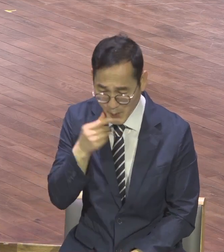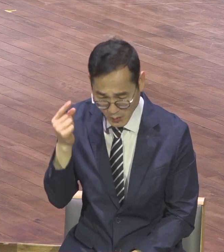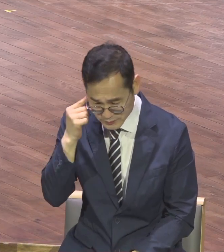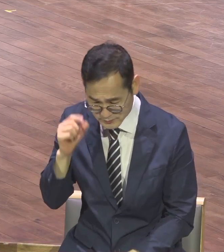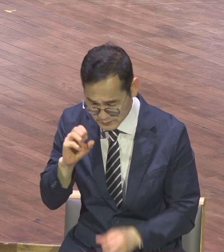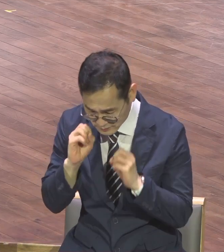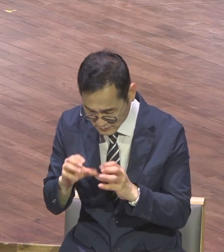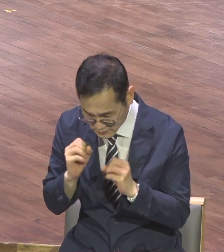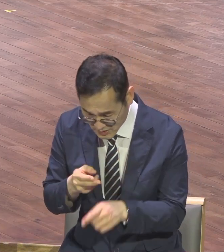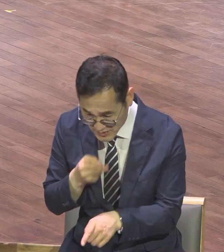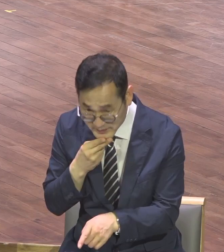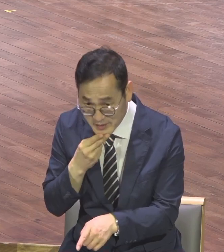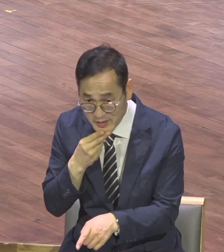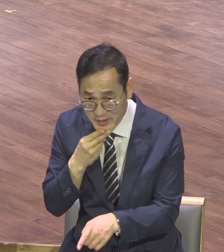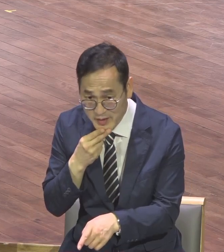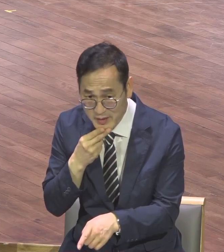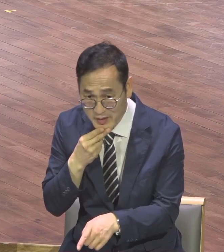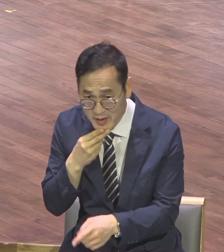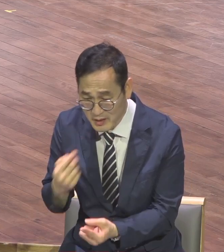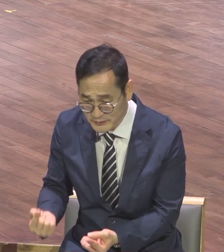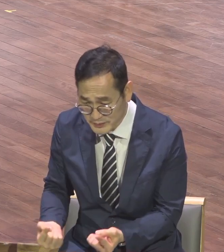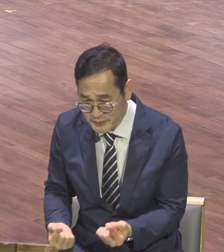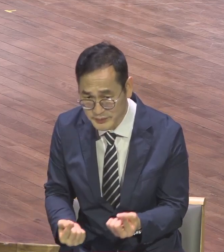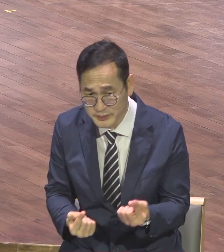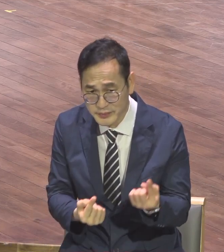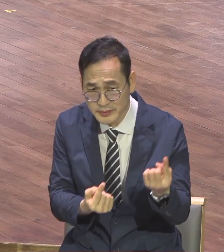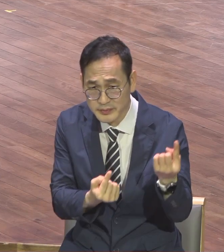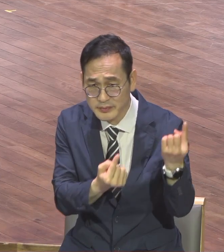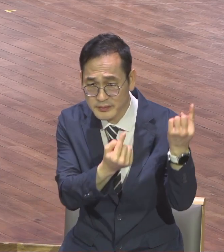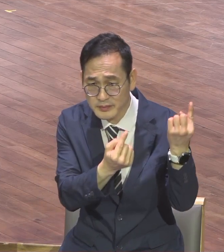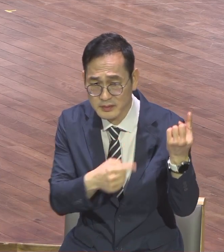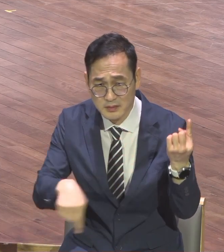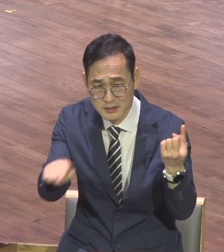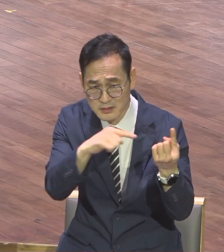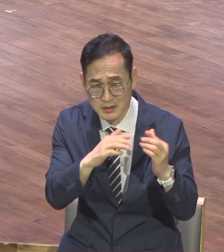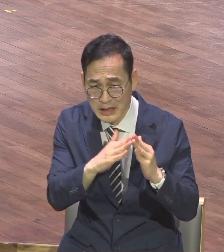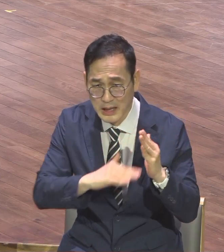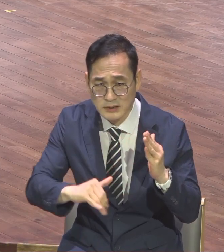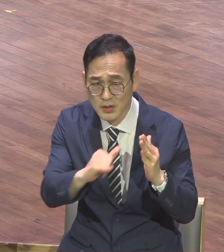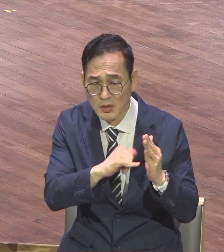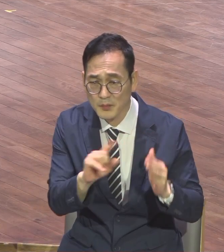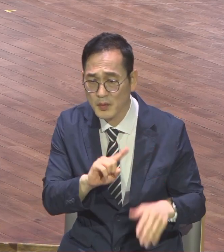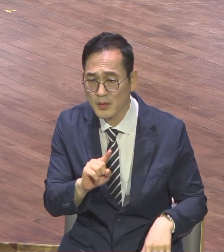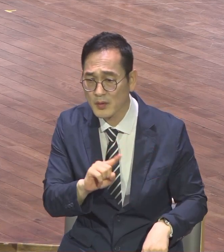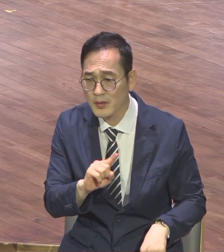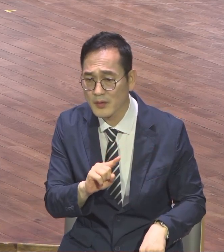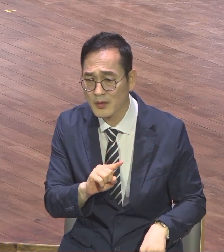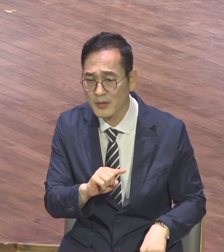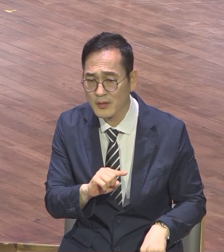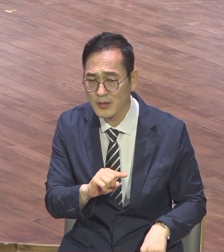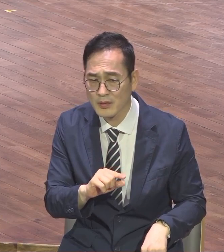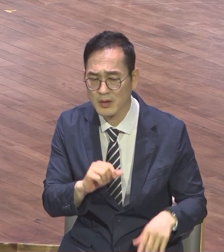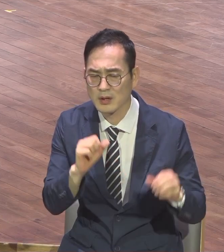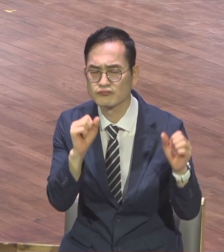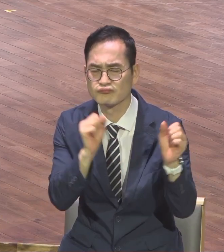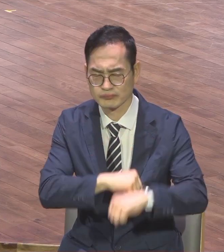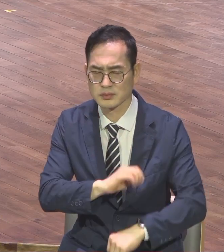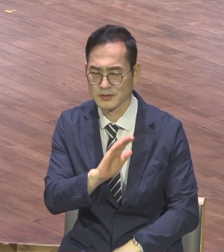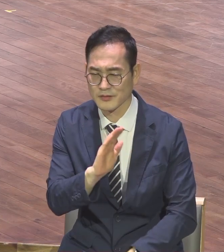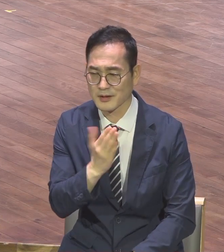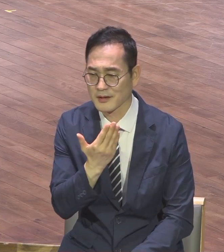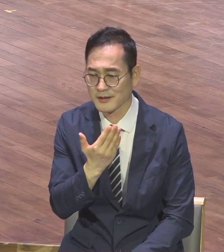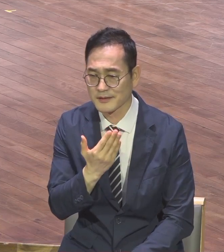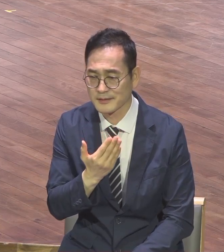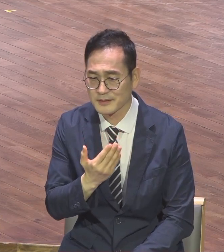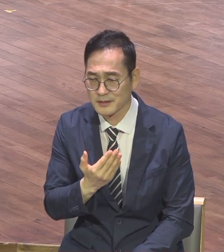되면 공부 잘 1등 소용없어요. 영적 상태, 정신 상태가 다 망가뜨려